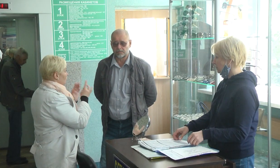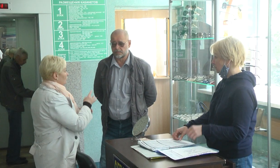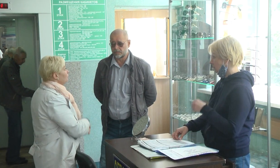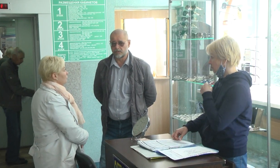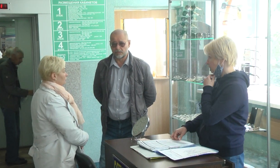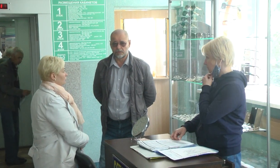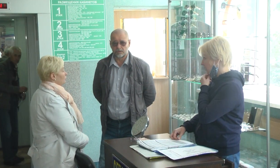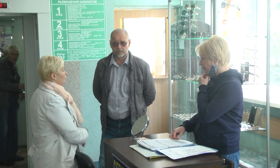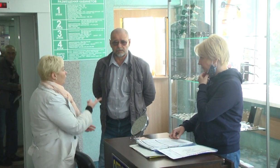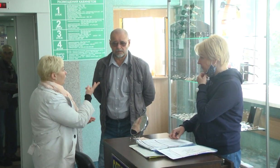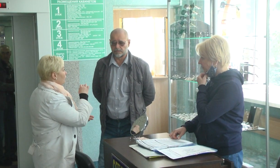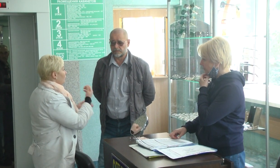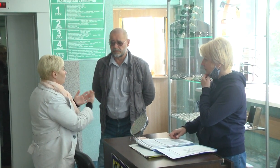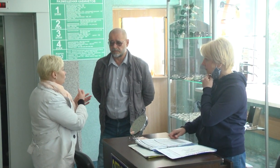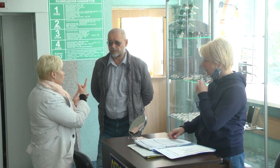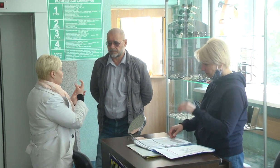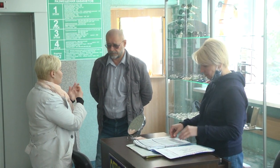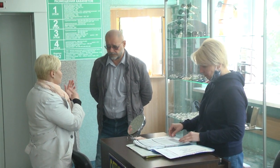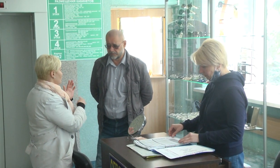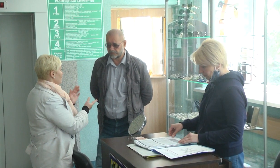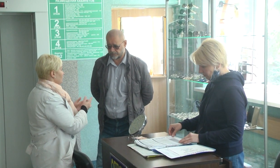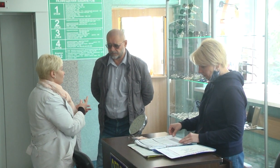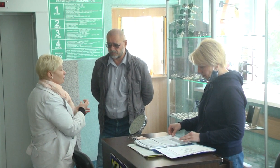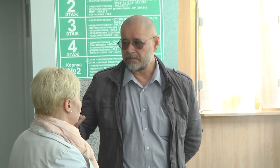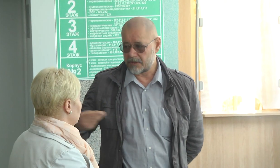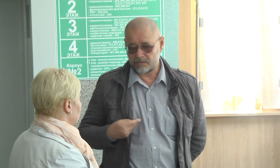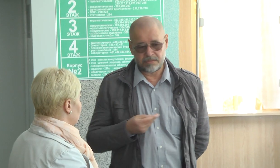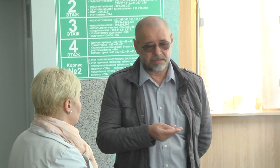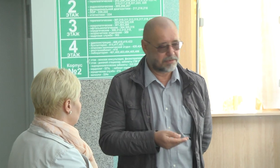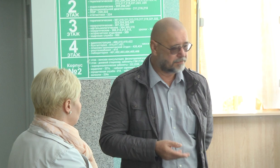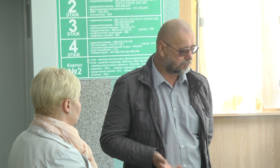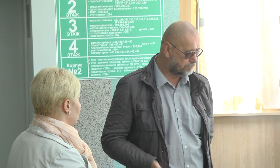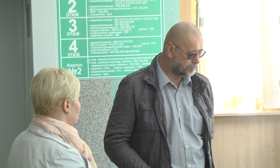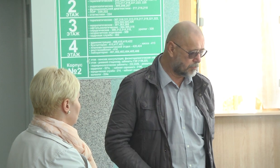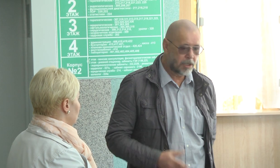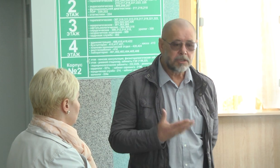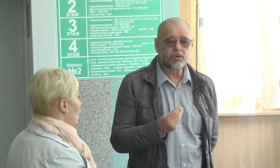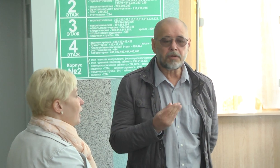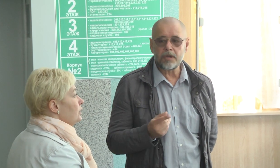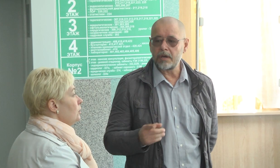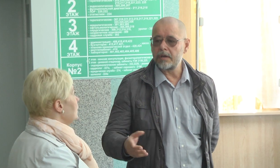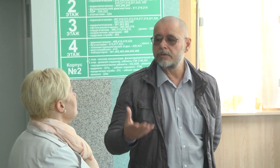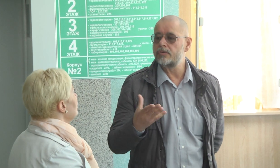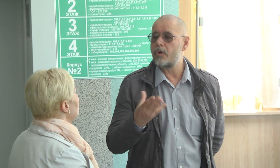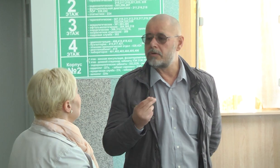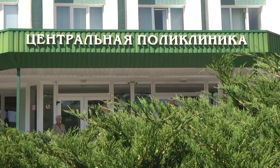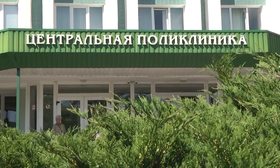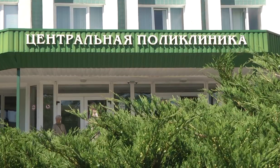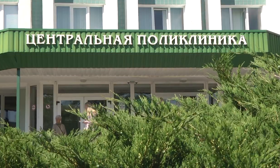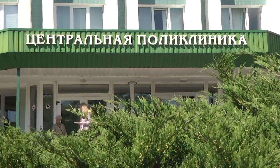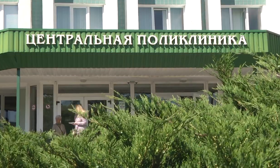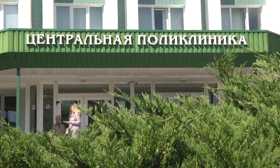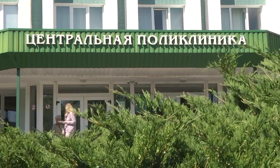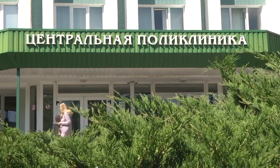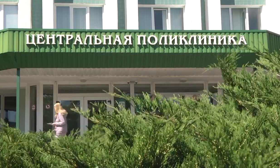В современном мире есть много технологий, которые помогают создавать безбарьерную среду для тех, кто в этом нуждается. Так и случилось для тех,